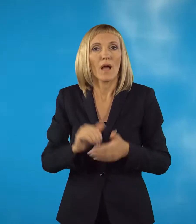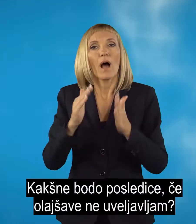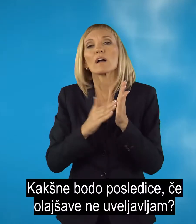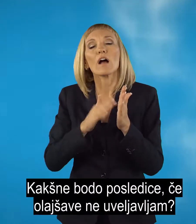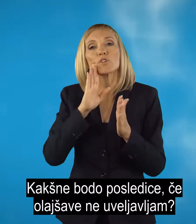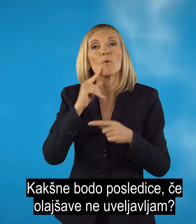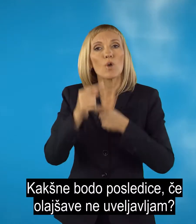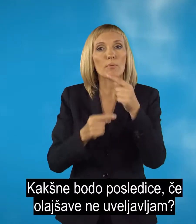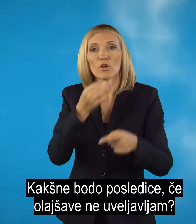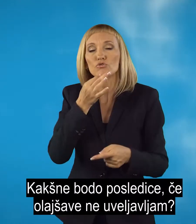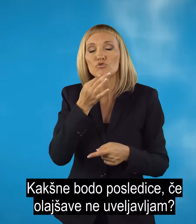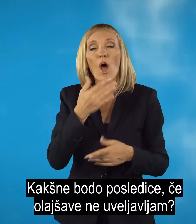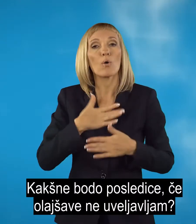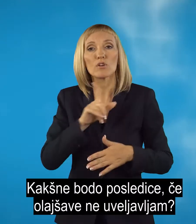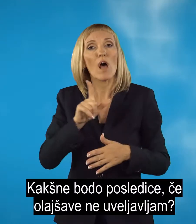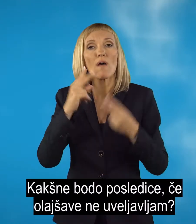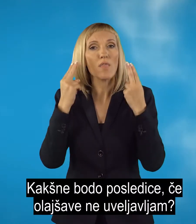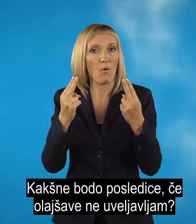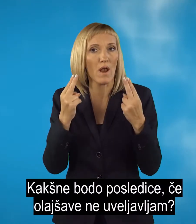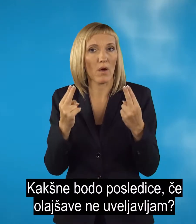Kakšne bodo posledice, če olajšave ne uveljavljam?